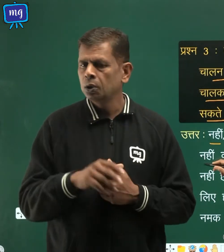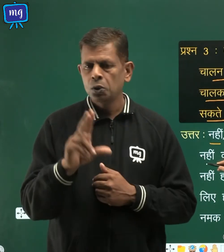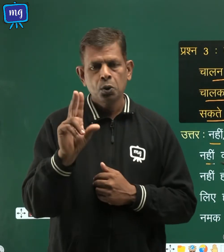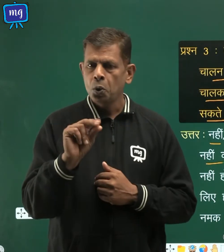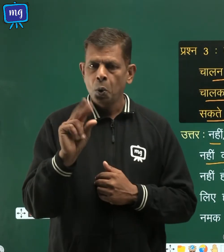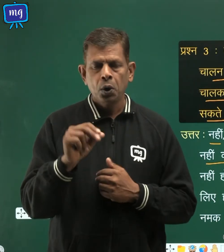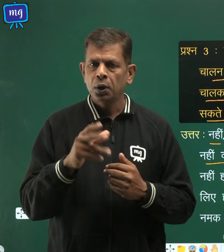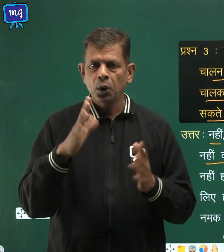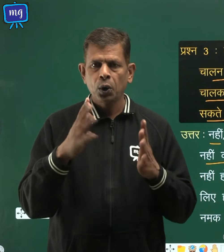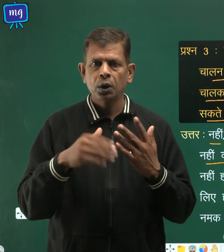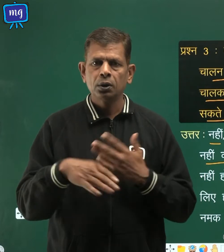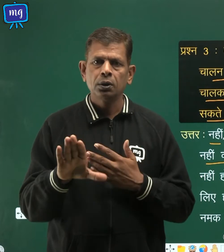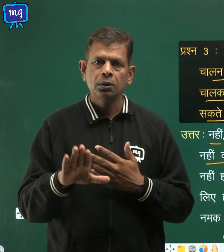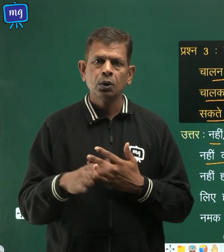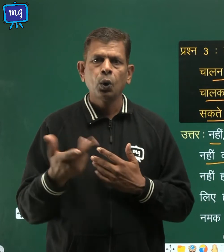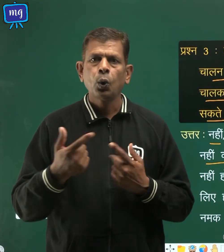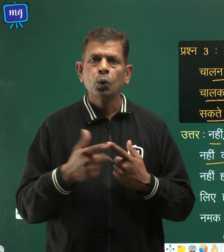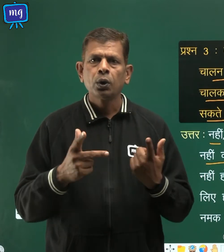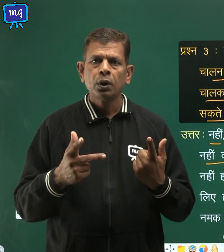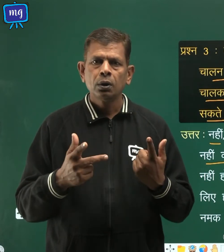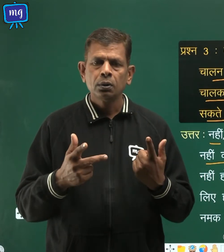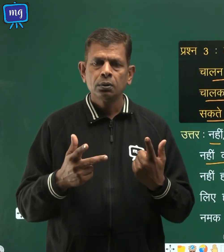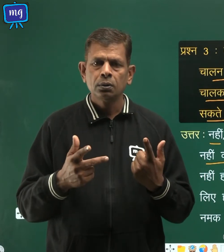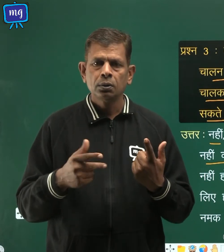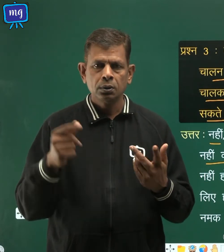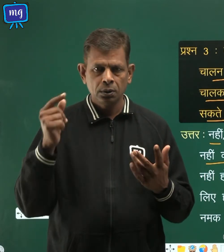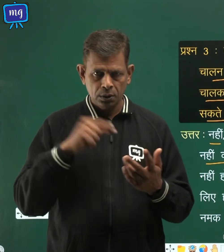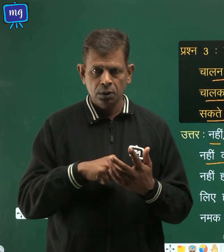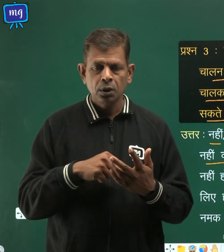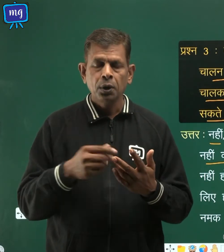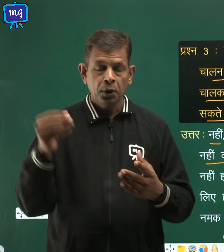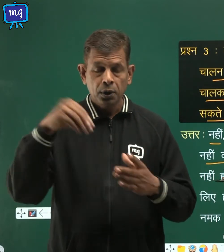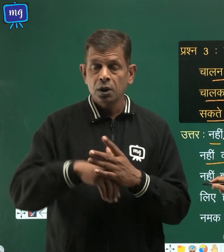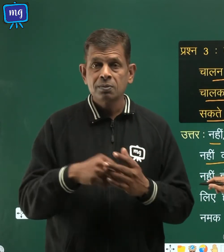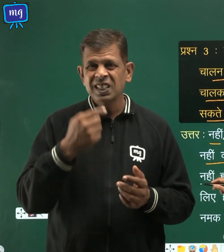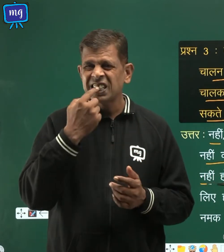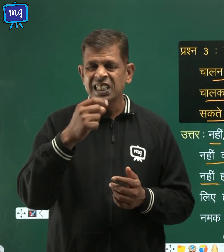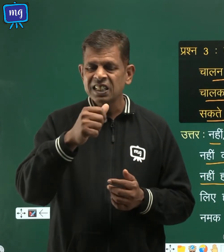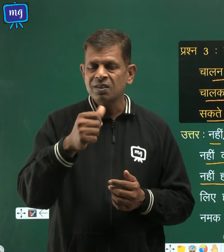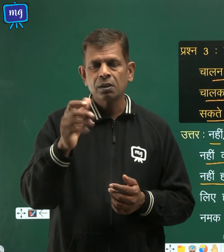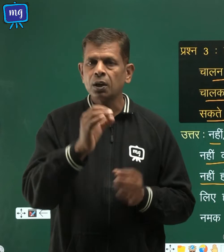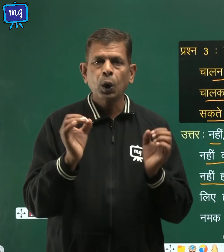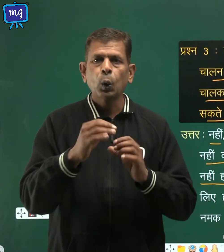नहीं करता, क्योंकि इसमें लवण नहीं होते।